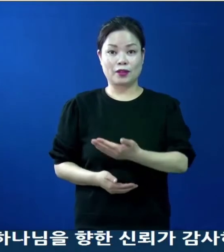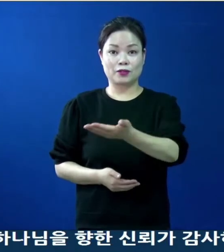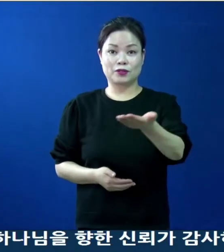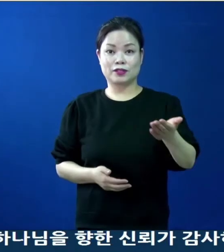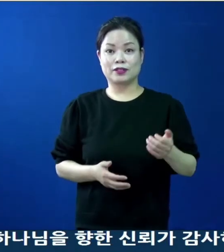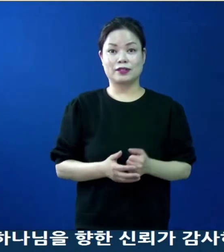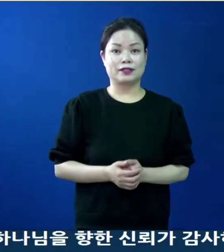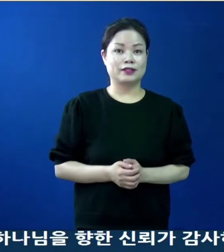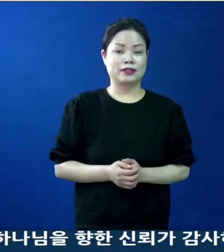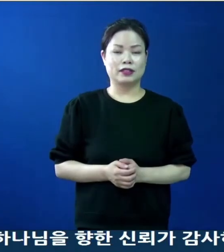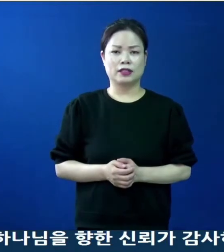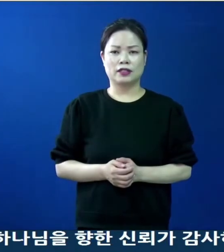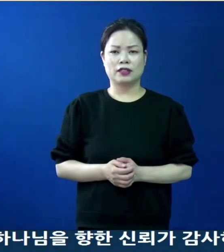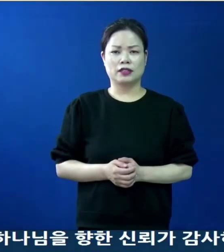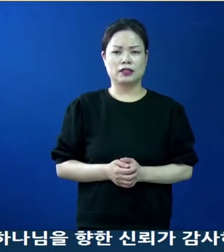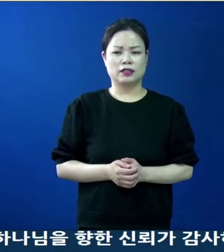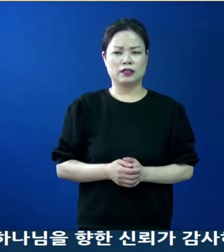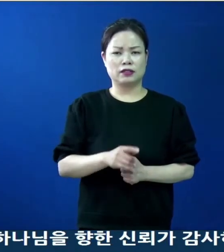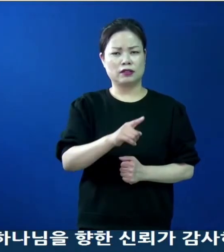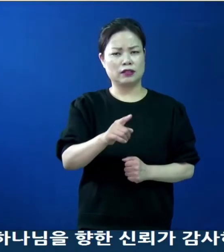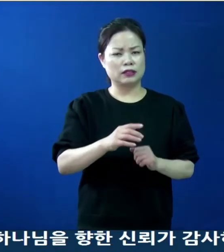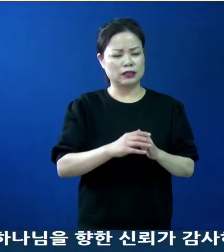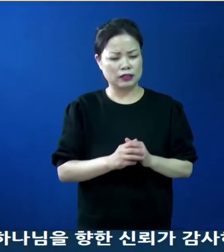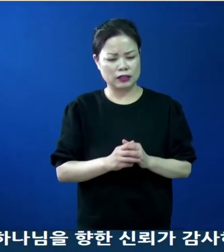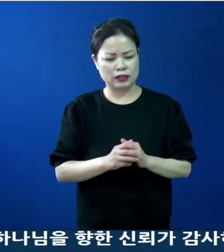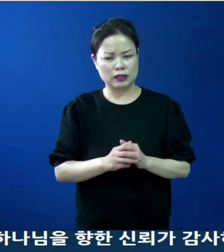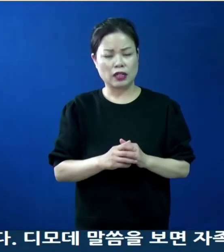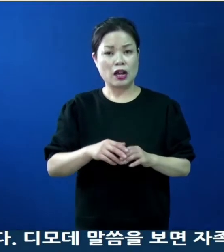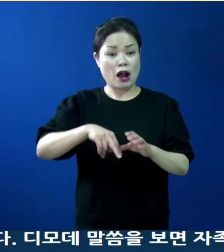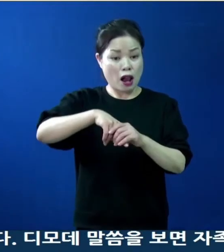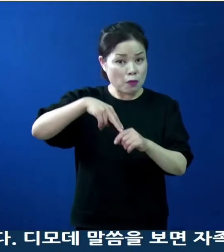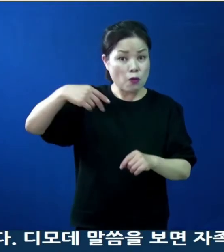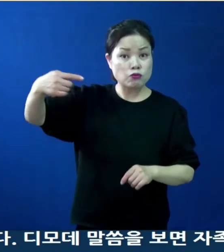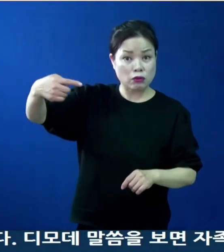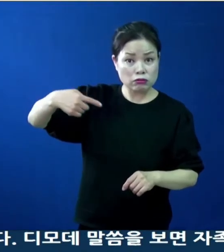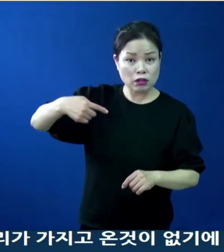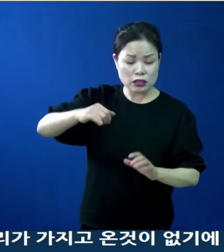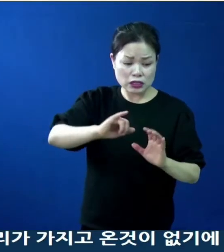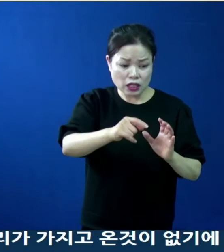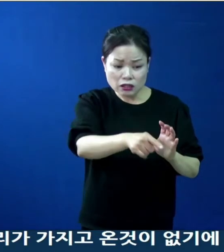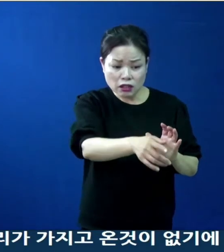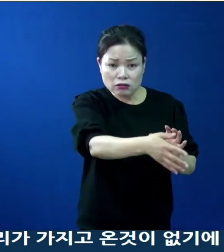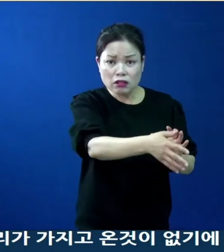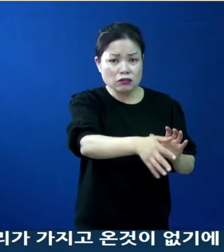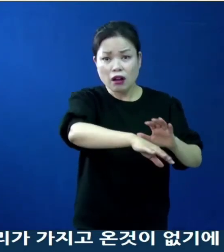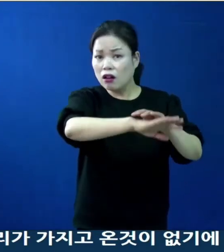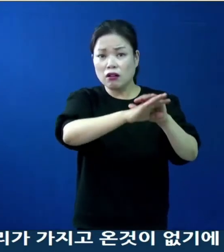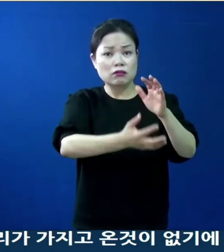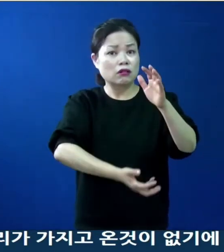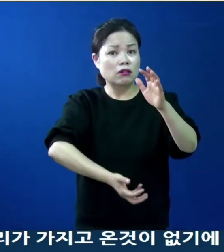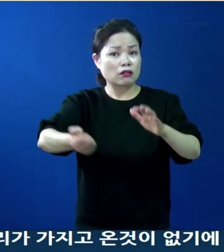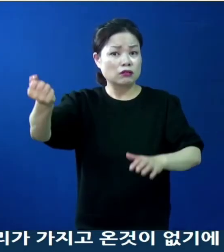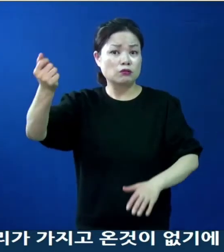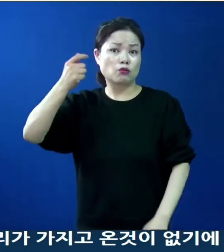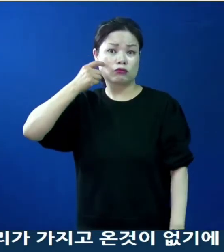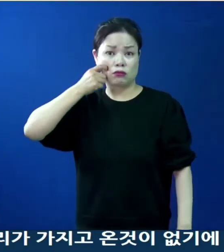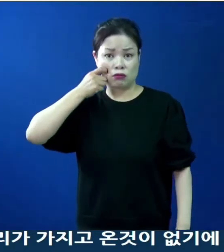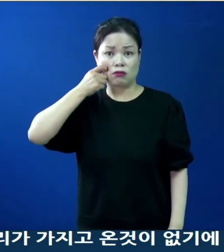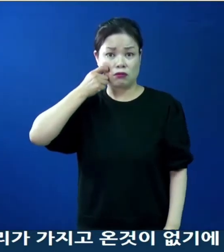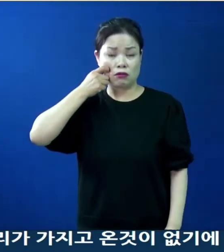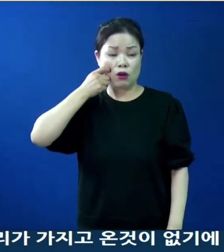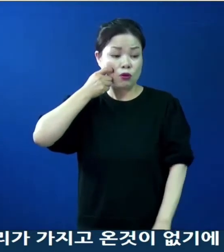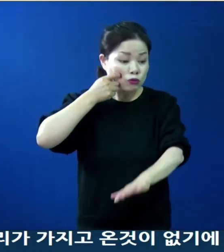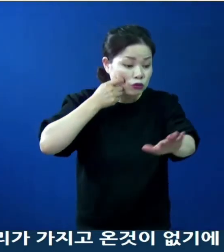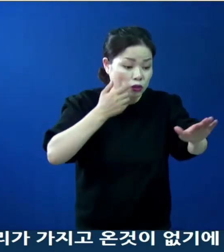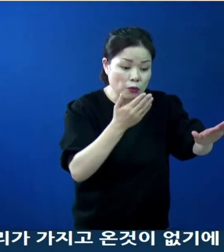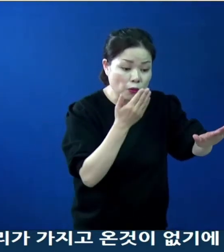여러분, 이 세상에 우리 알몸으로 왔어요. 그리고 이 세상에 있는 것들 다 아무것도 가지고 가지 못합니다.